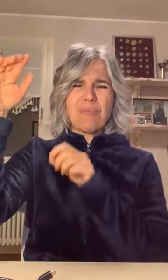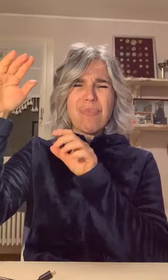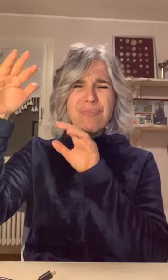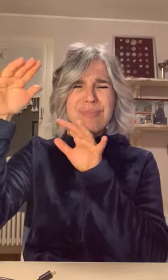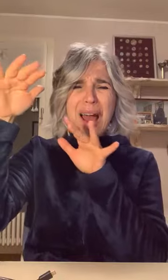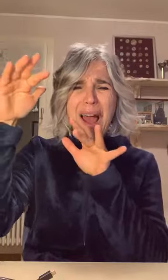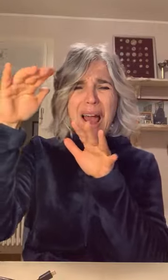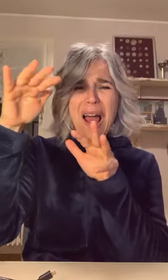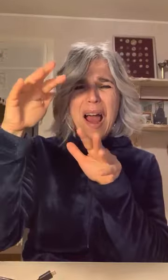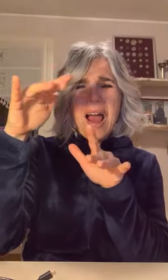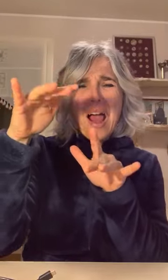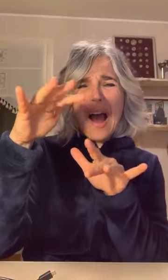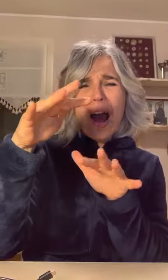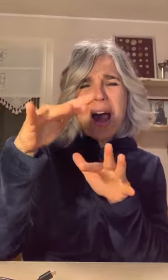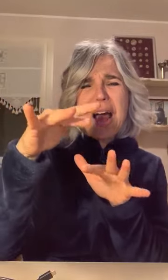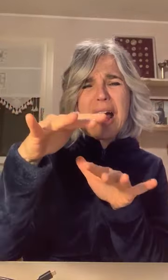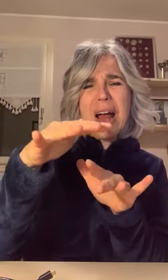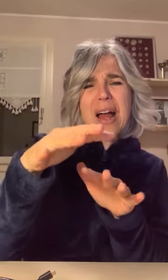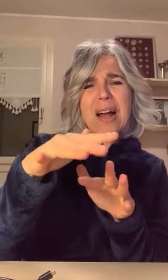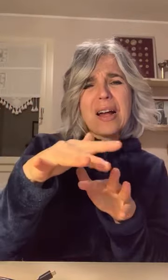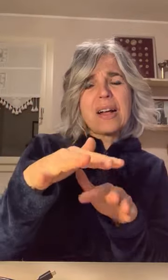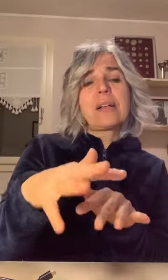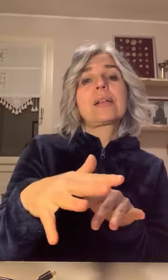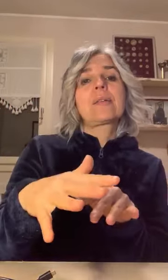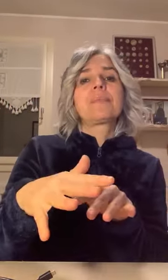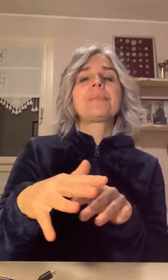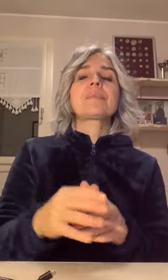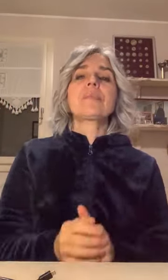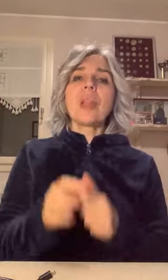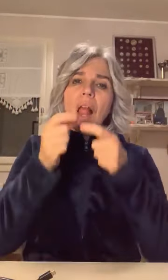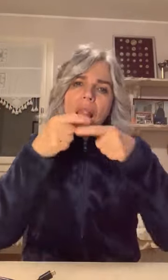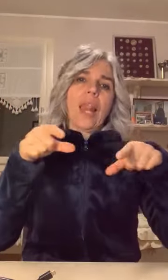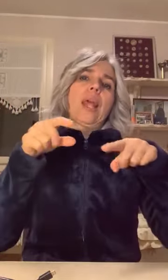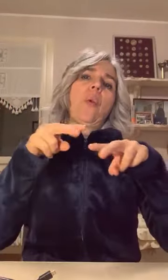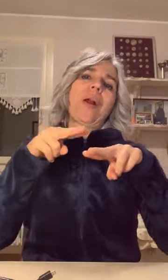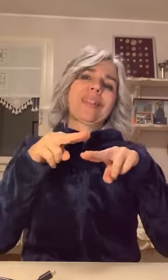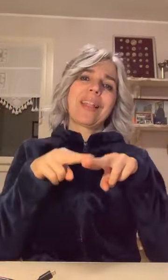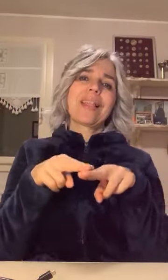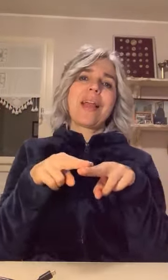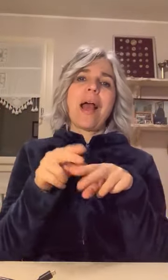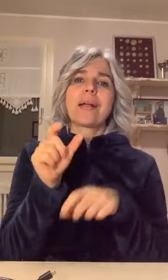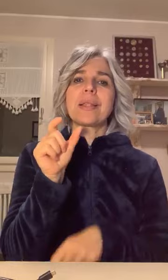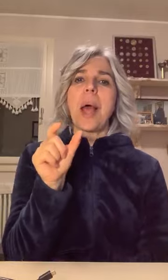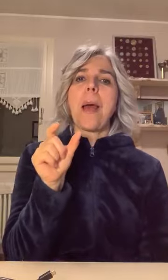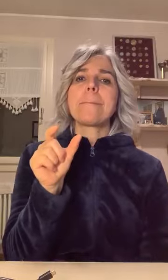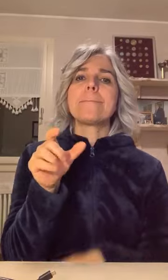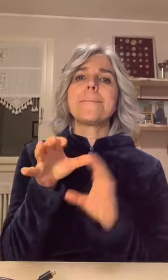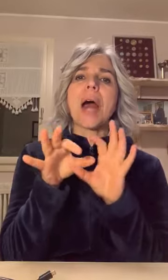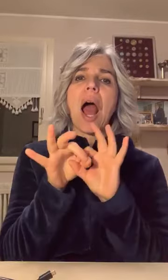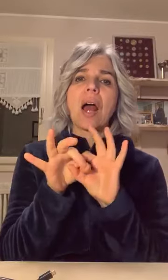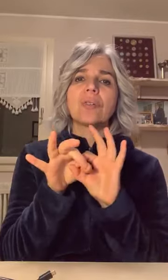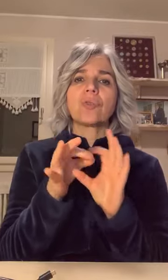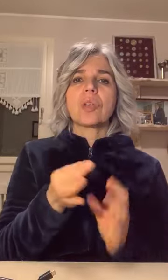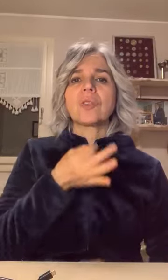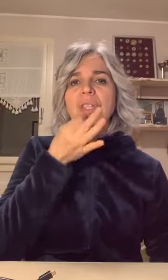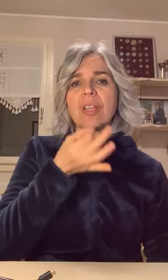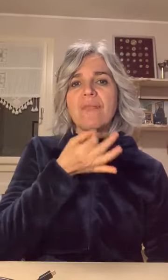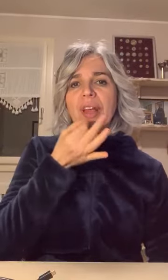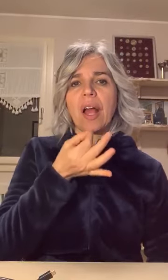eterno. Mentre invece la nostra pace, che noi diamo nel termine italiano, ha tanti significati. Vuol dire anche non vivere in